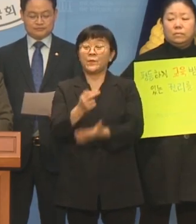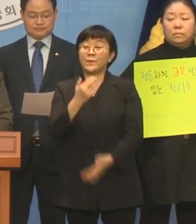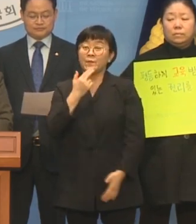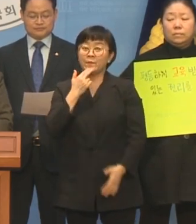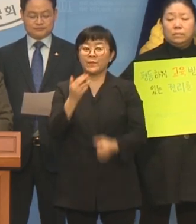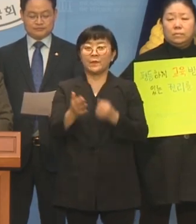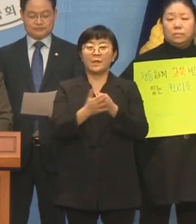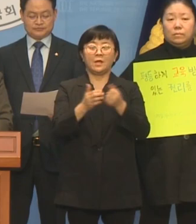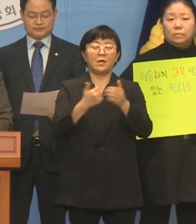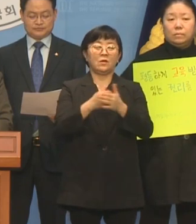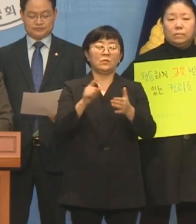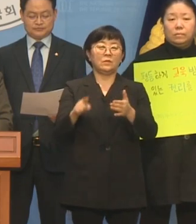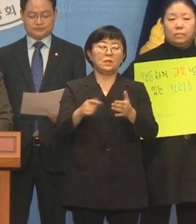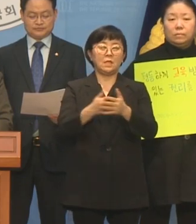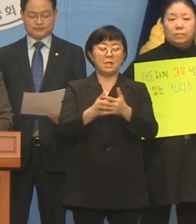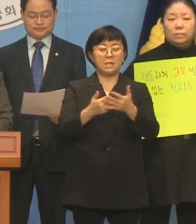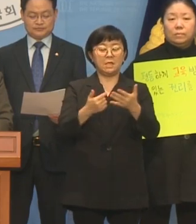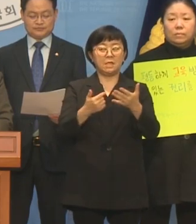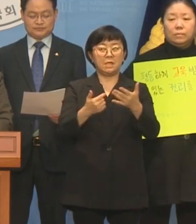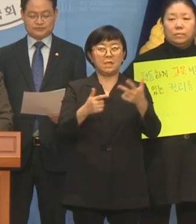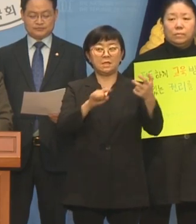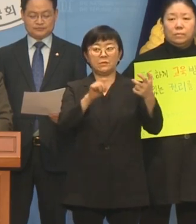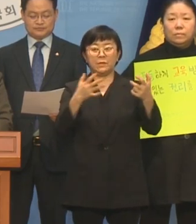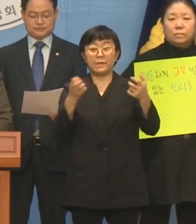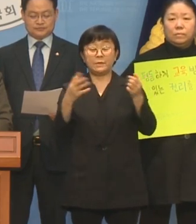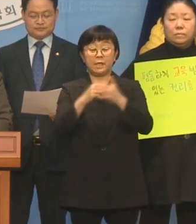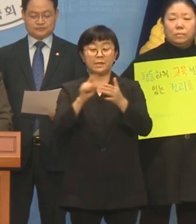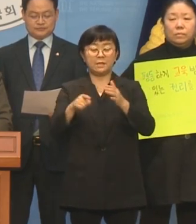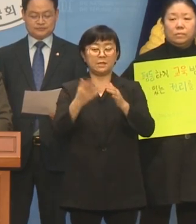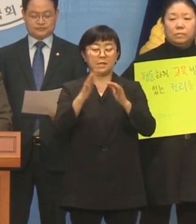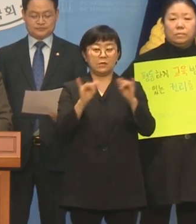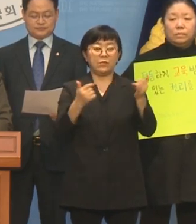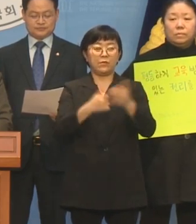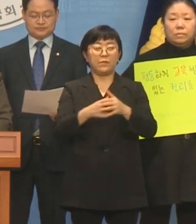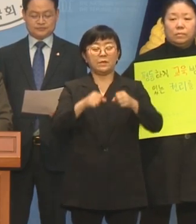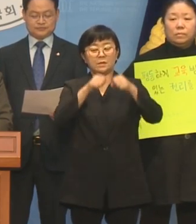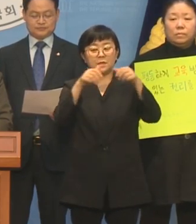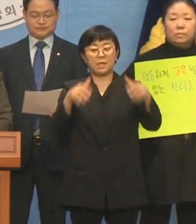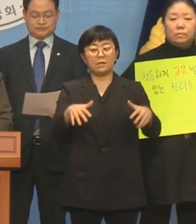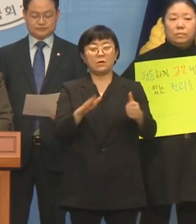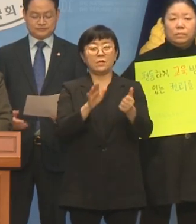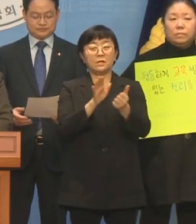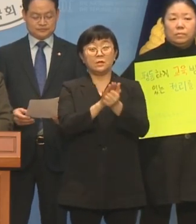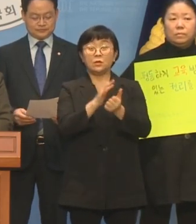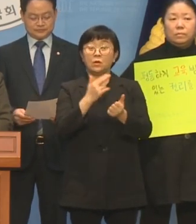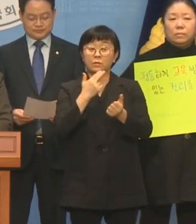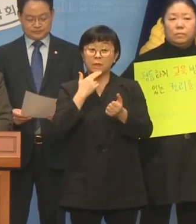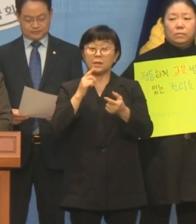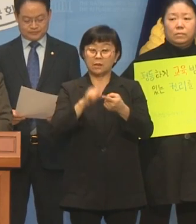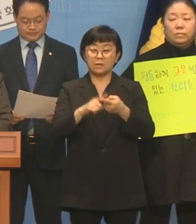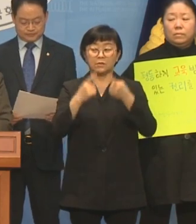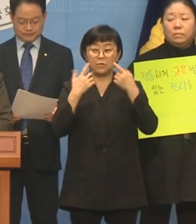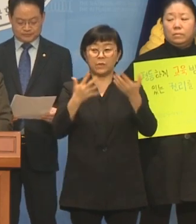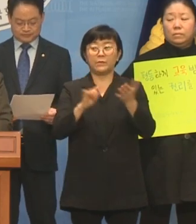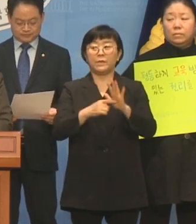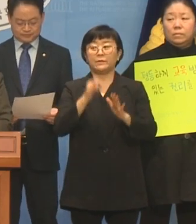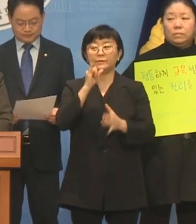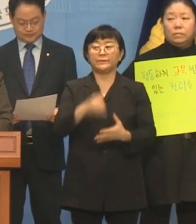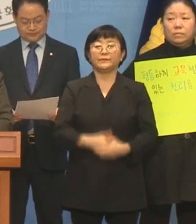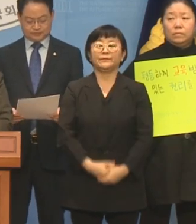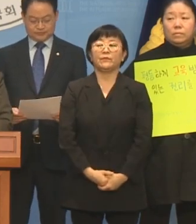때문에 경계선 지능인들을 위한 체계적인 지원이 이루어지고 있지 않고 있다는 것을 극명하게